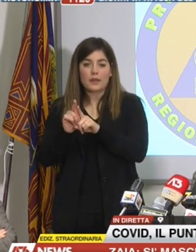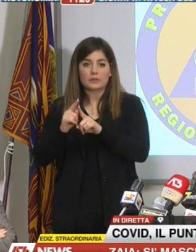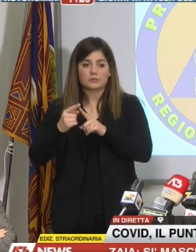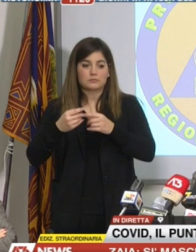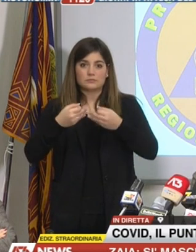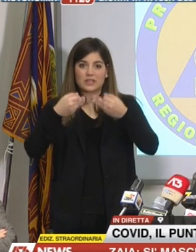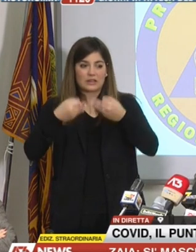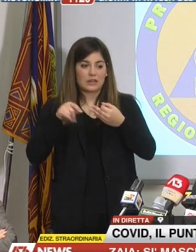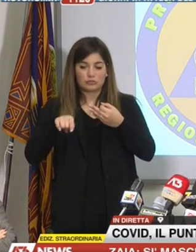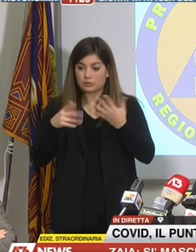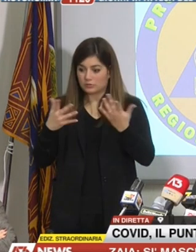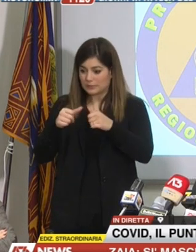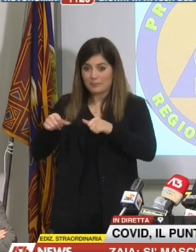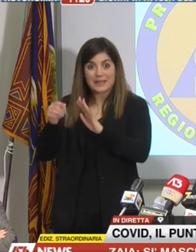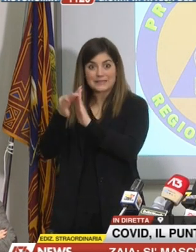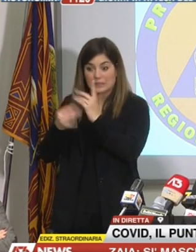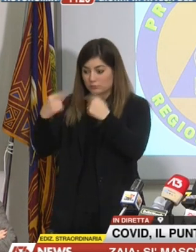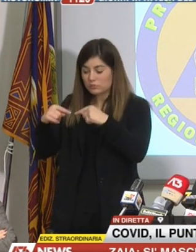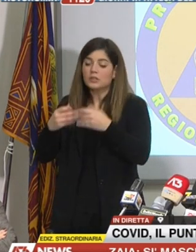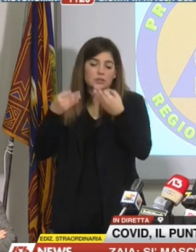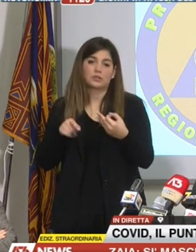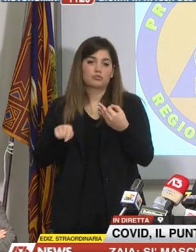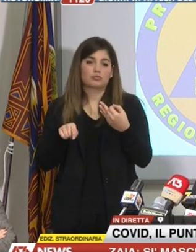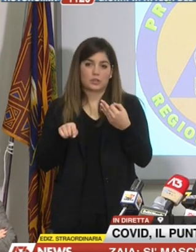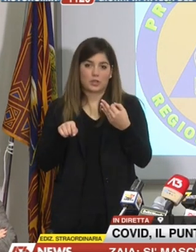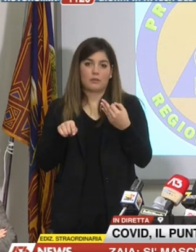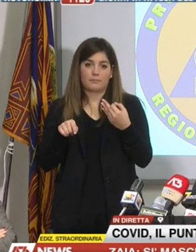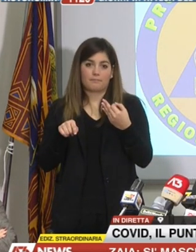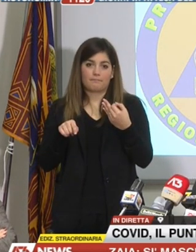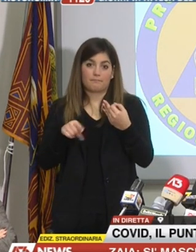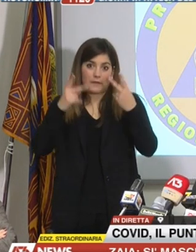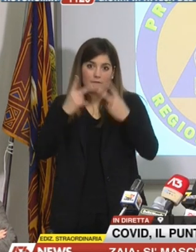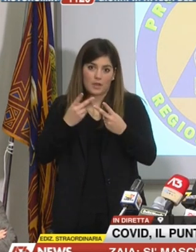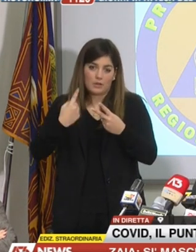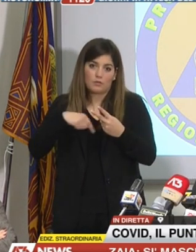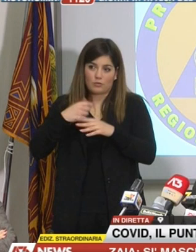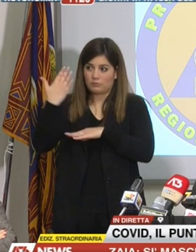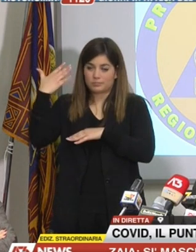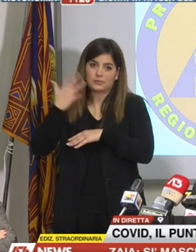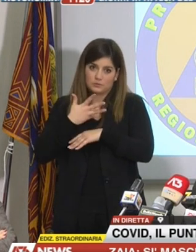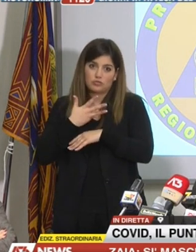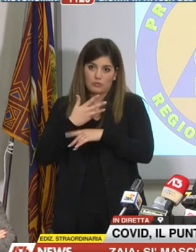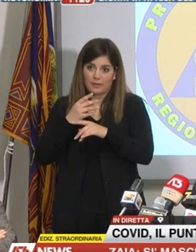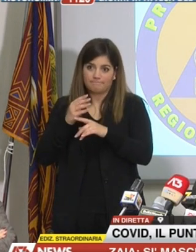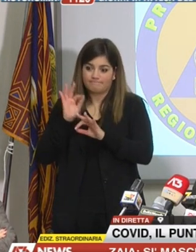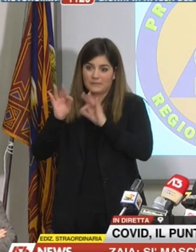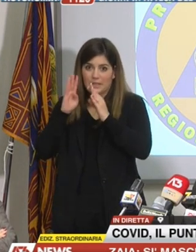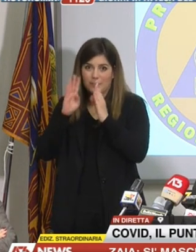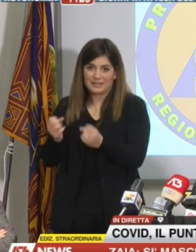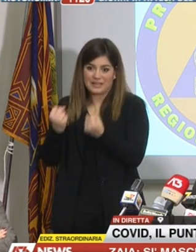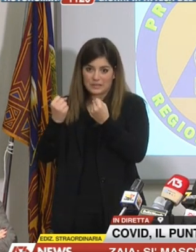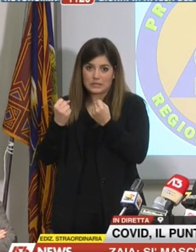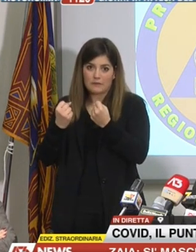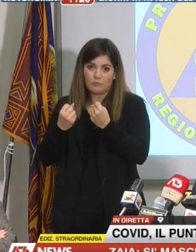noi dopo un mese avevamo già 356 terapie intensive attivate. Oggi vedete che ancora non siamo alle